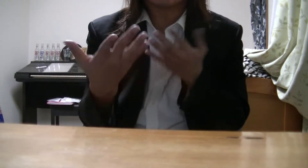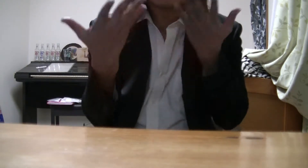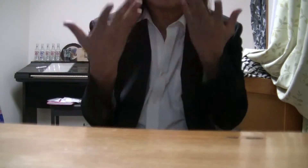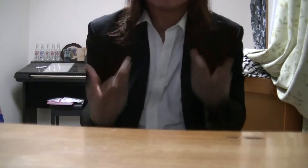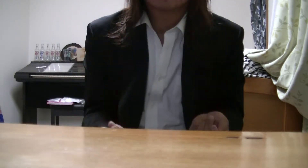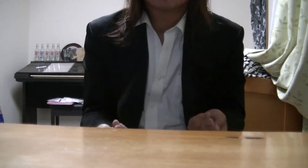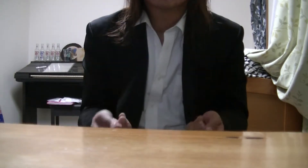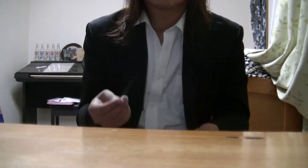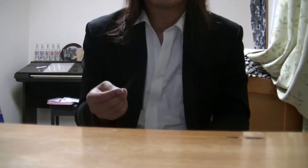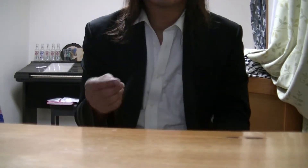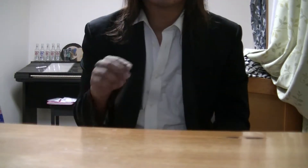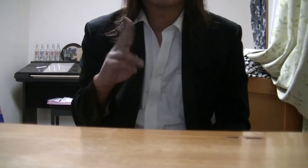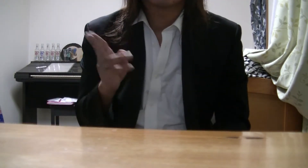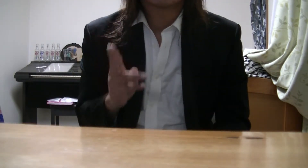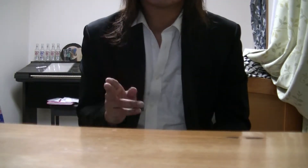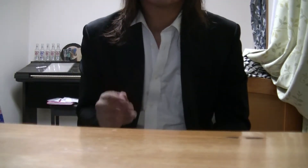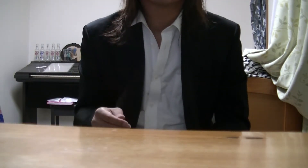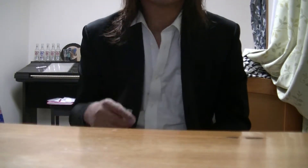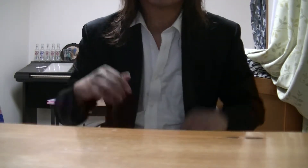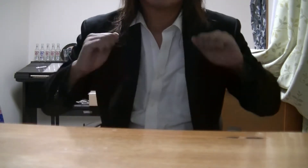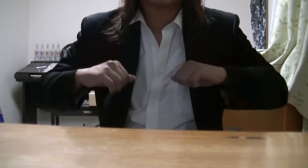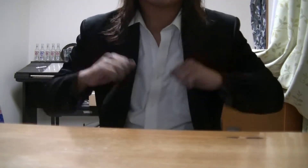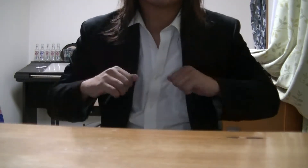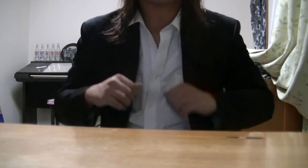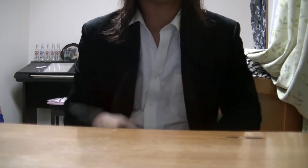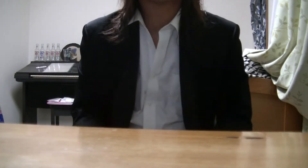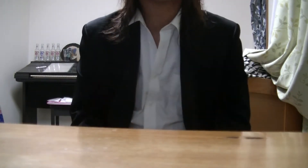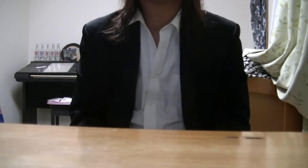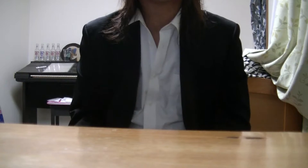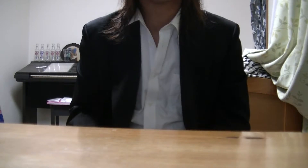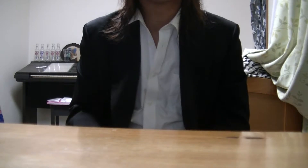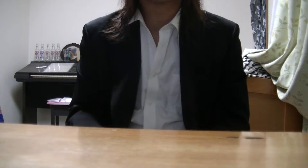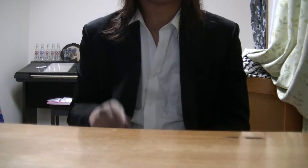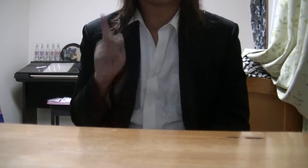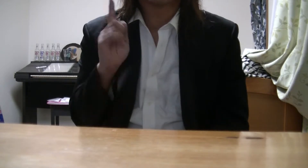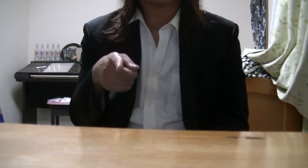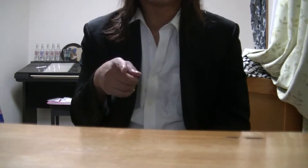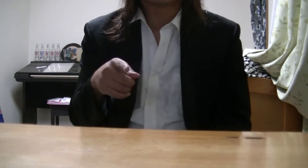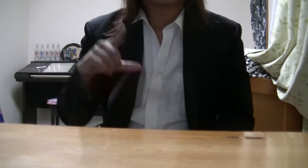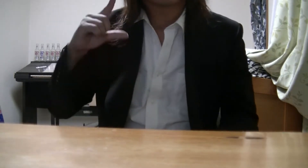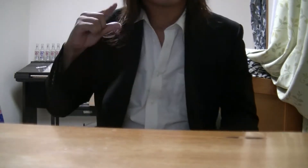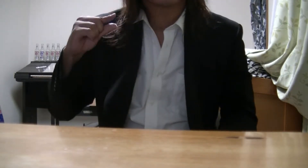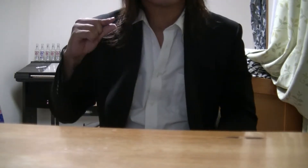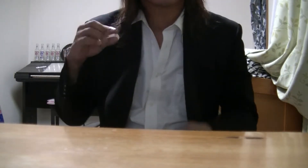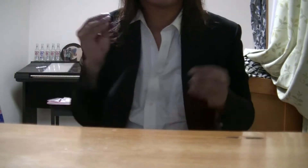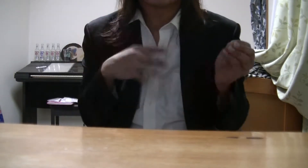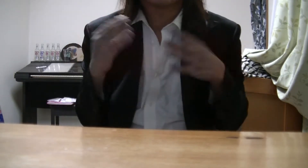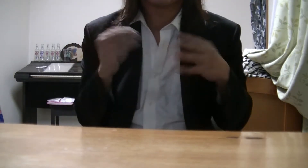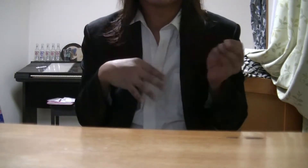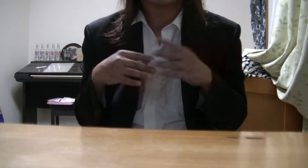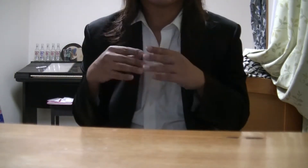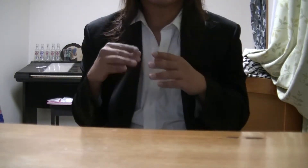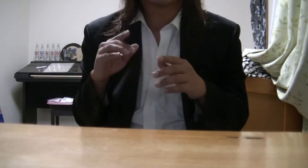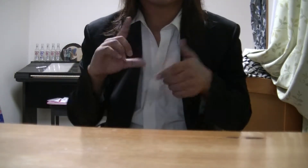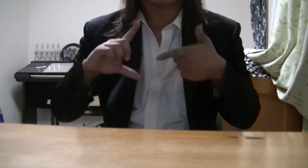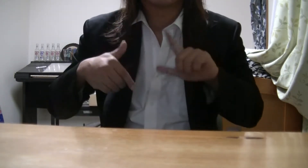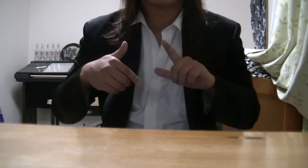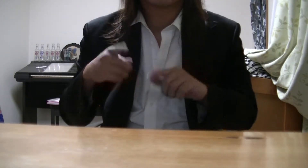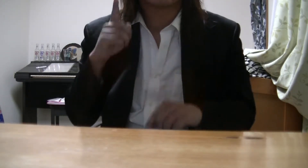と思って生きててね、なんかその人とちょっと意見の食い違いがあった時にどうだろうね、何